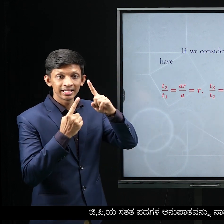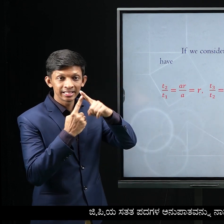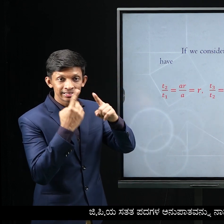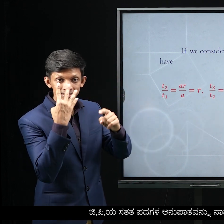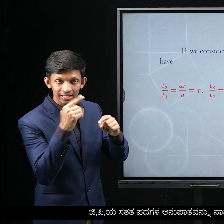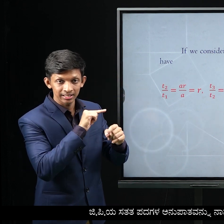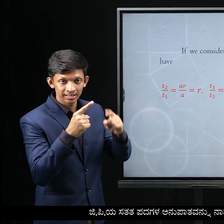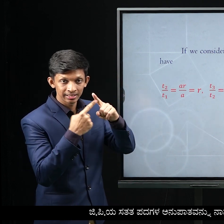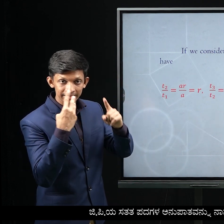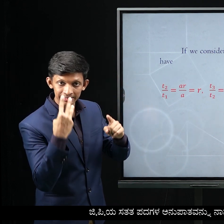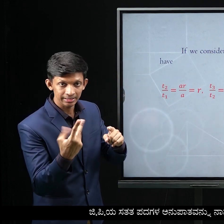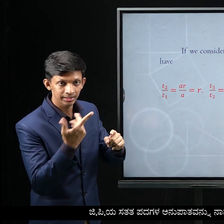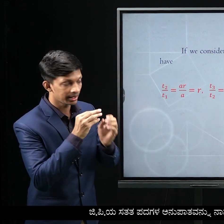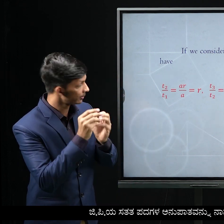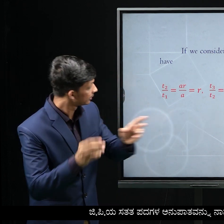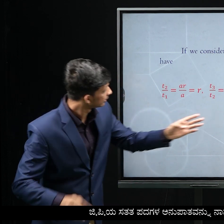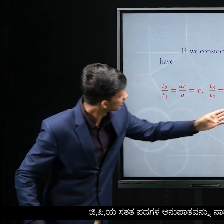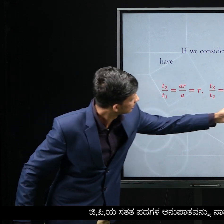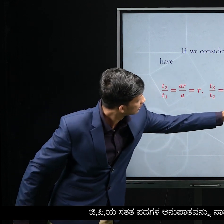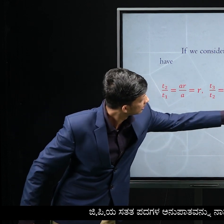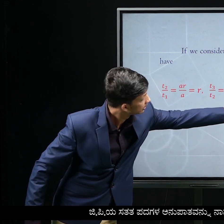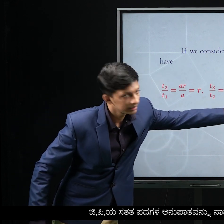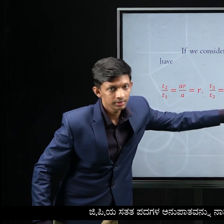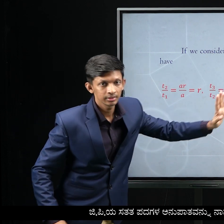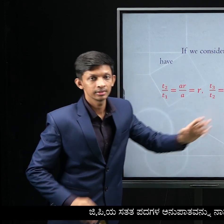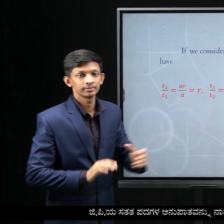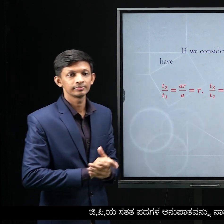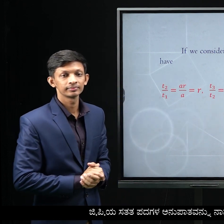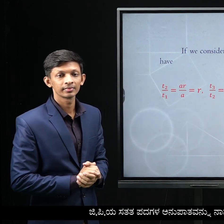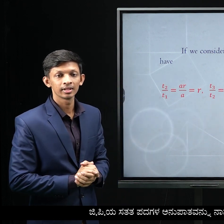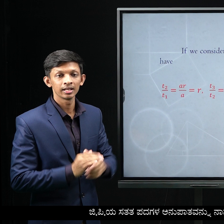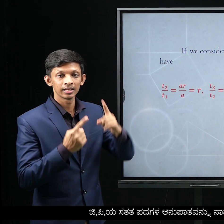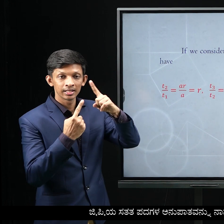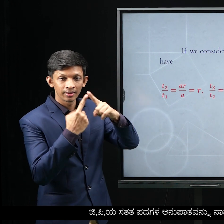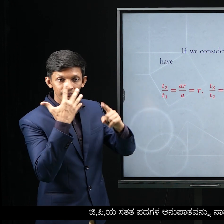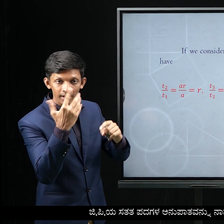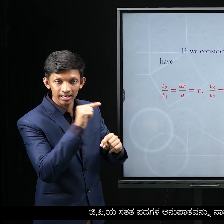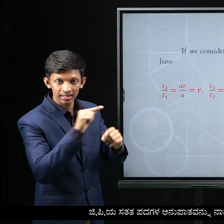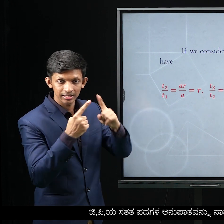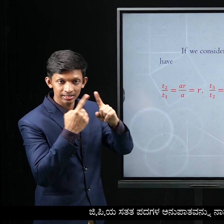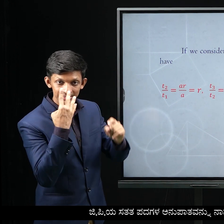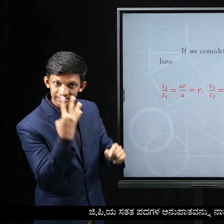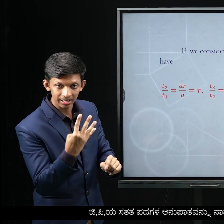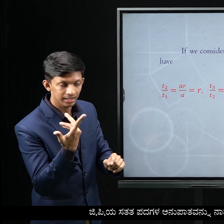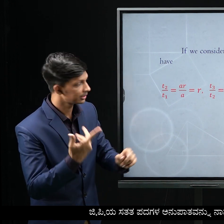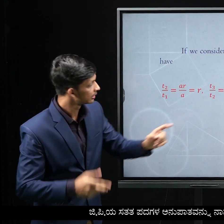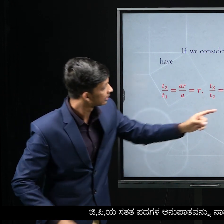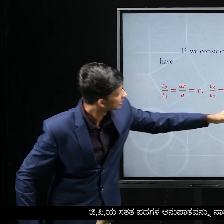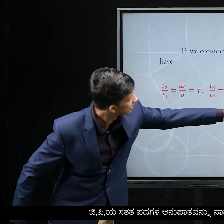by T2 AR ಸ್ಕ್ವಯರ್ by AR R. T3 by T2